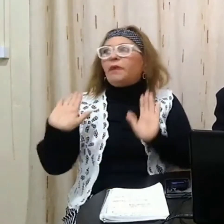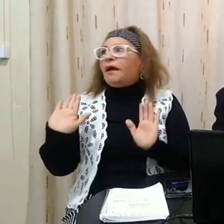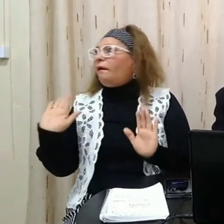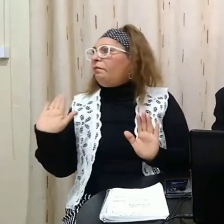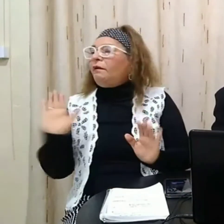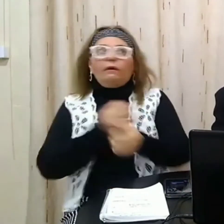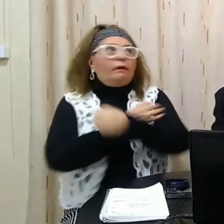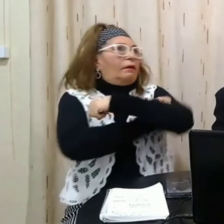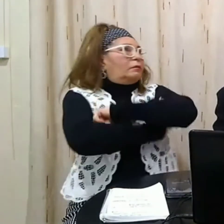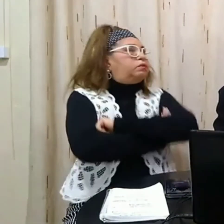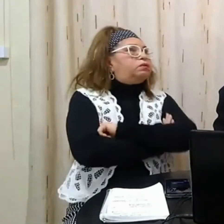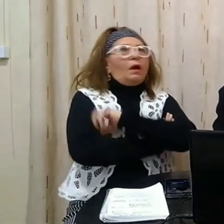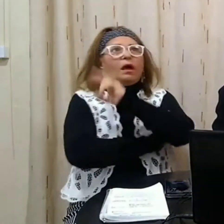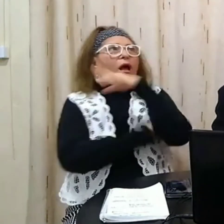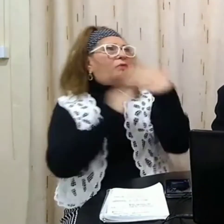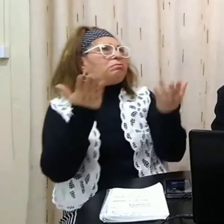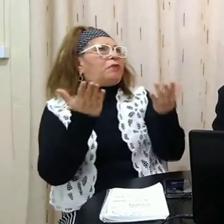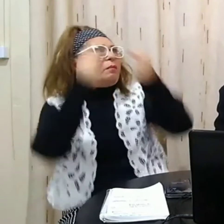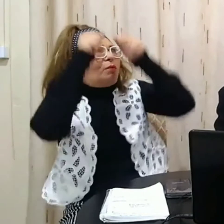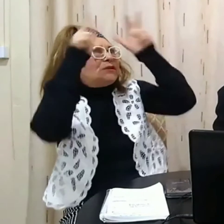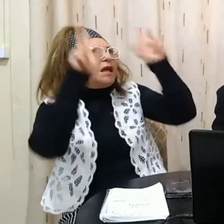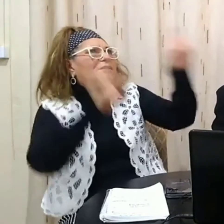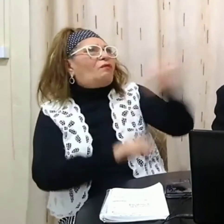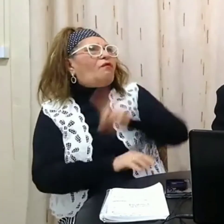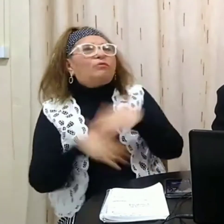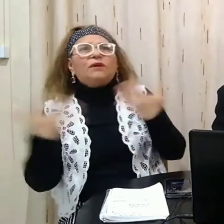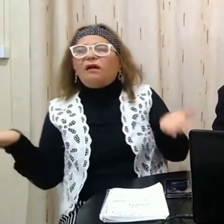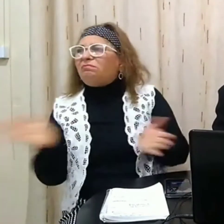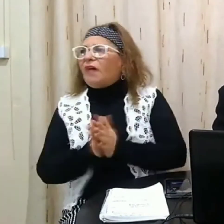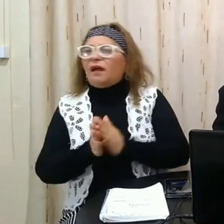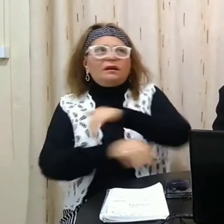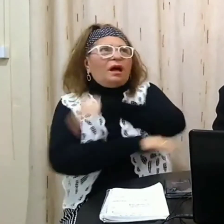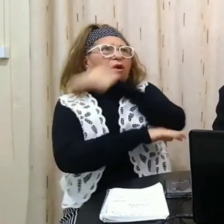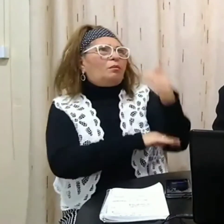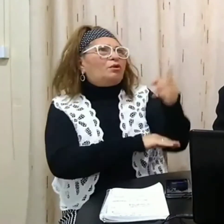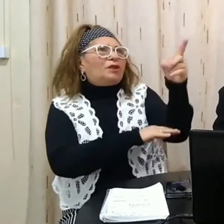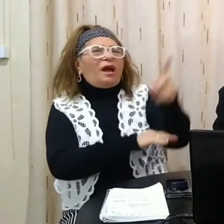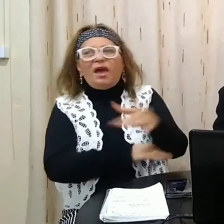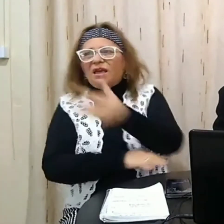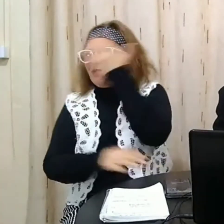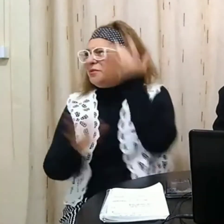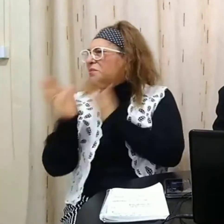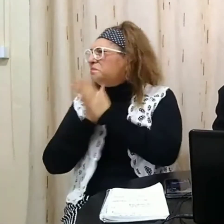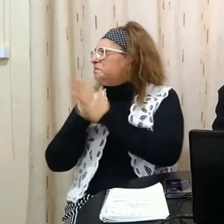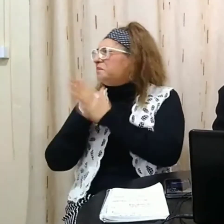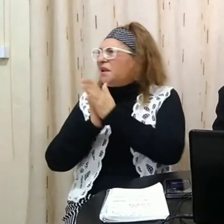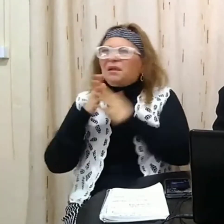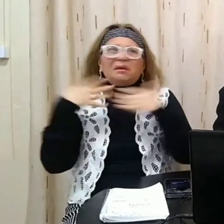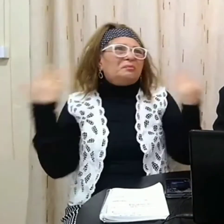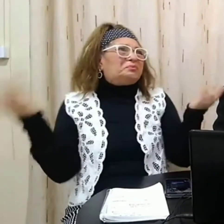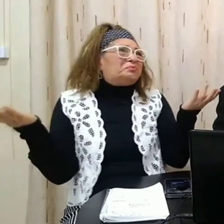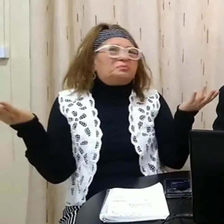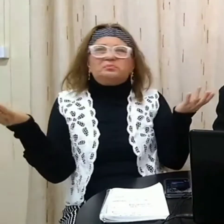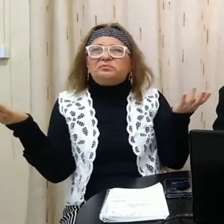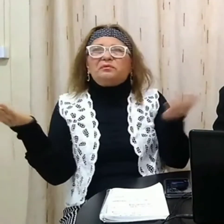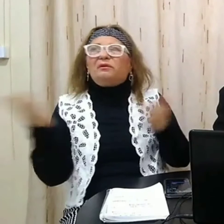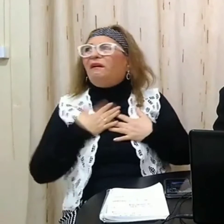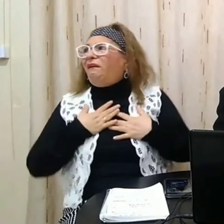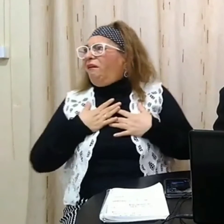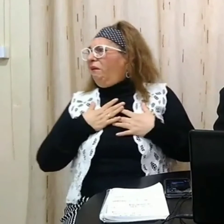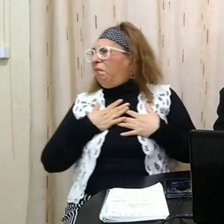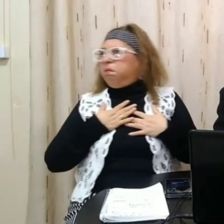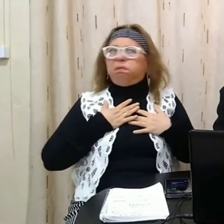viram Moisés não volta, e aquela ociosidade causou